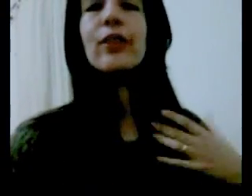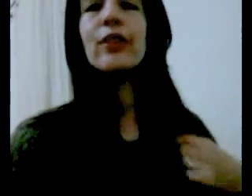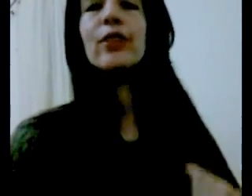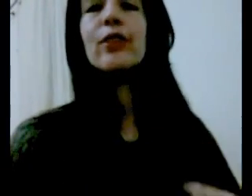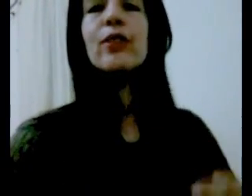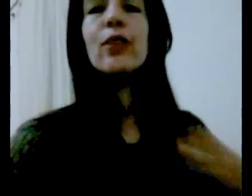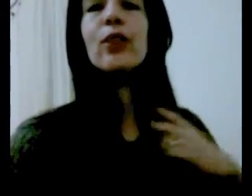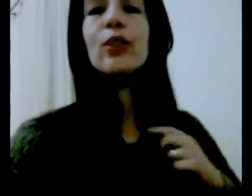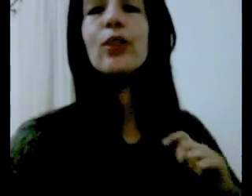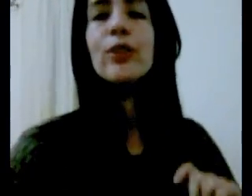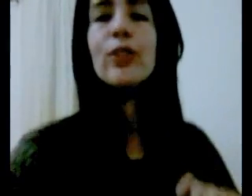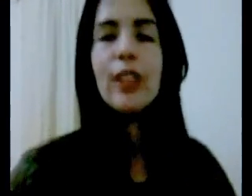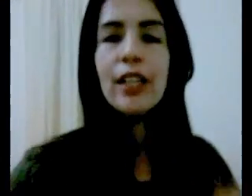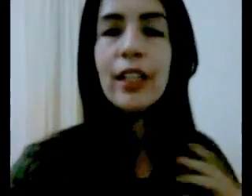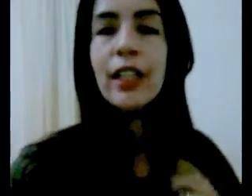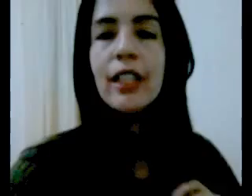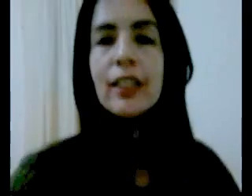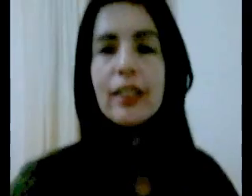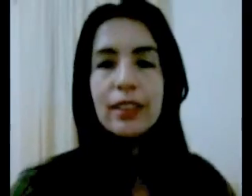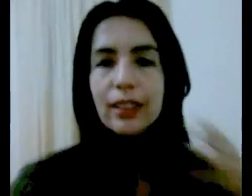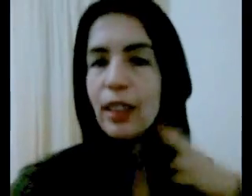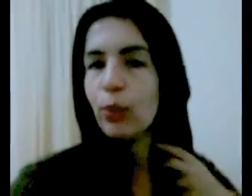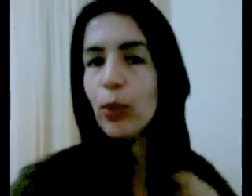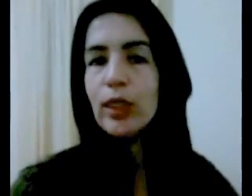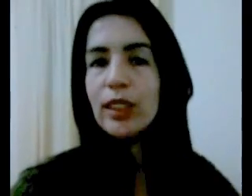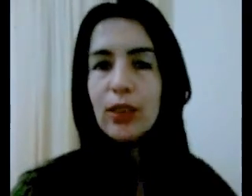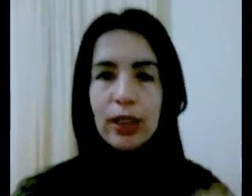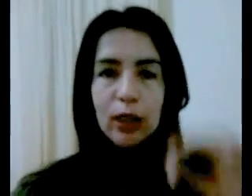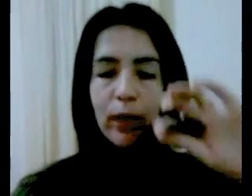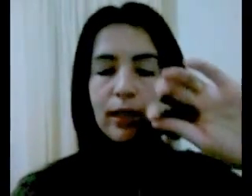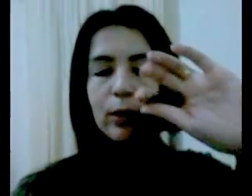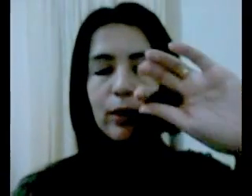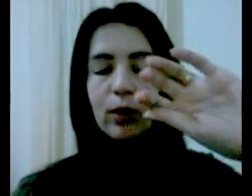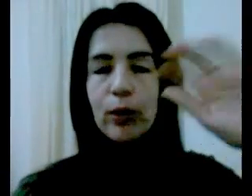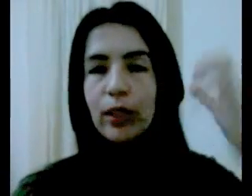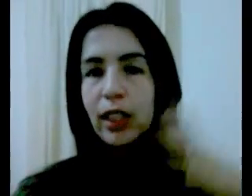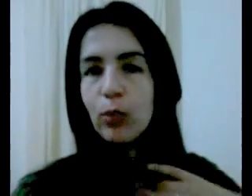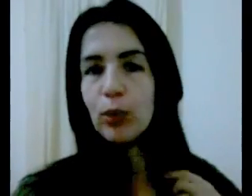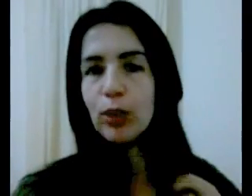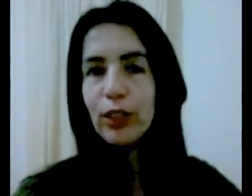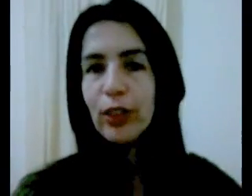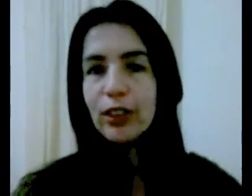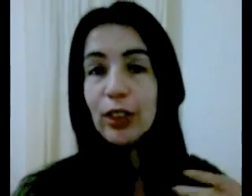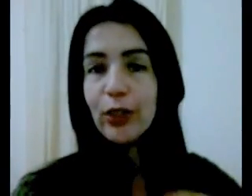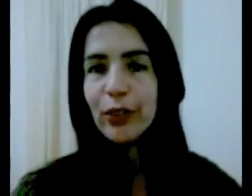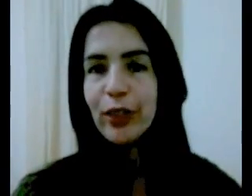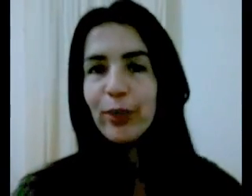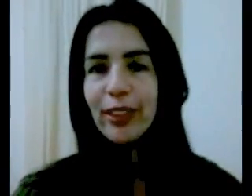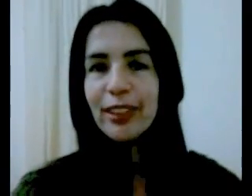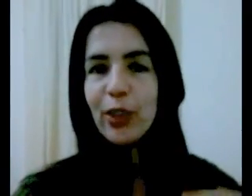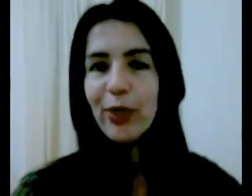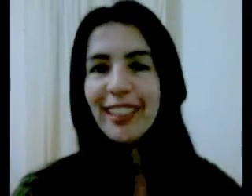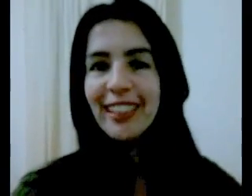cortou, ficou gostoso já. Na ponta, assim, quando a gente passa a mão aqui na ponta, aquela pontinha grossa de quem cortou o cabelo, sabe, uma